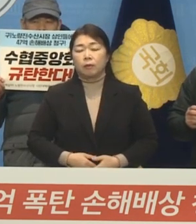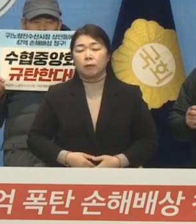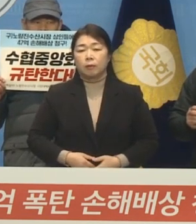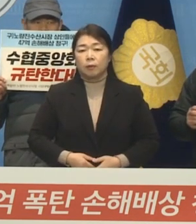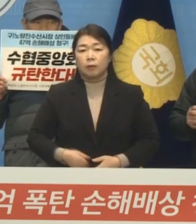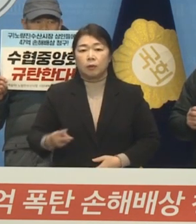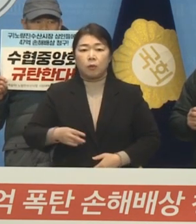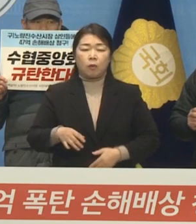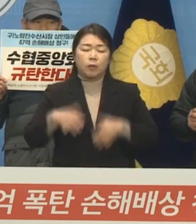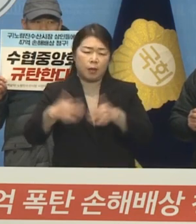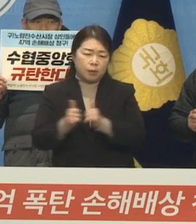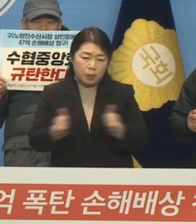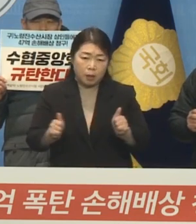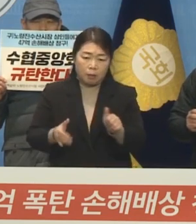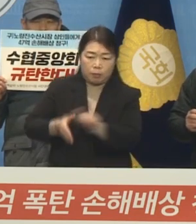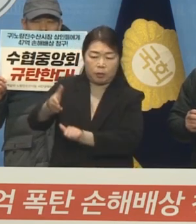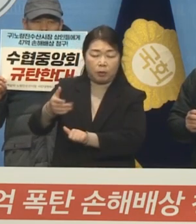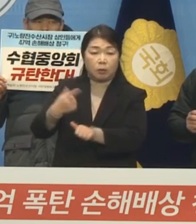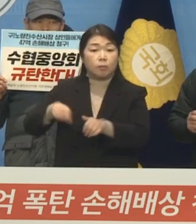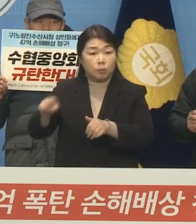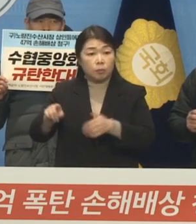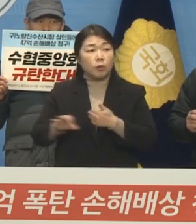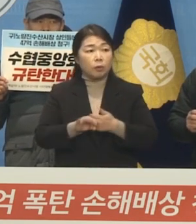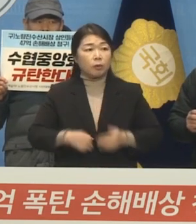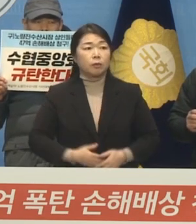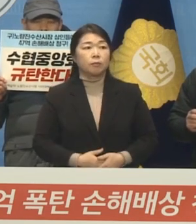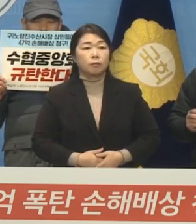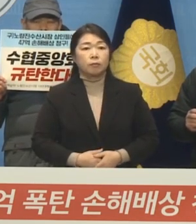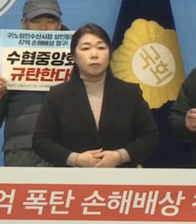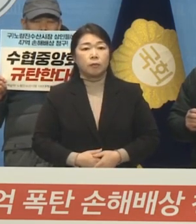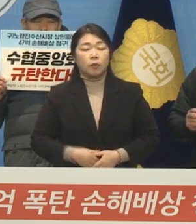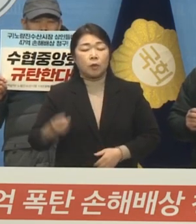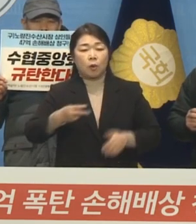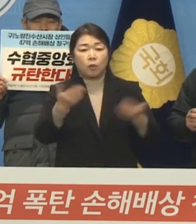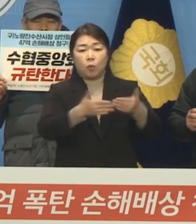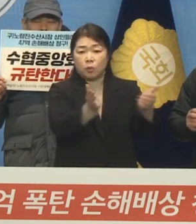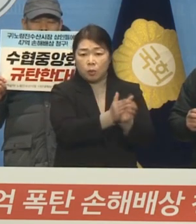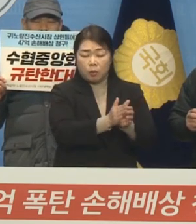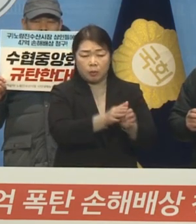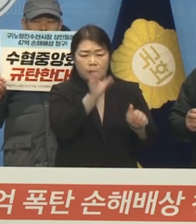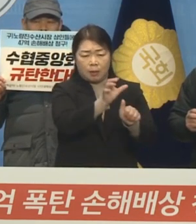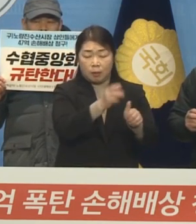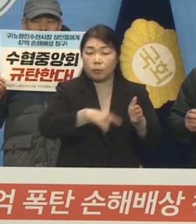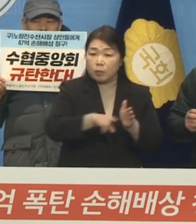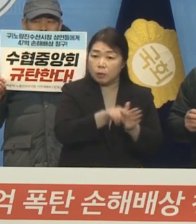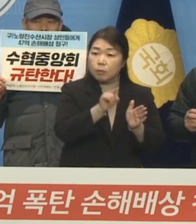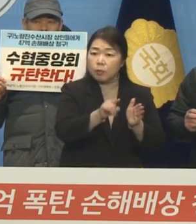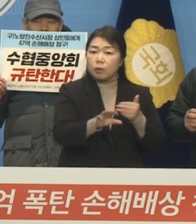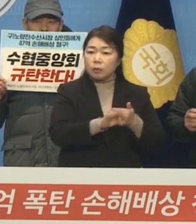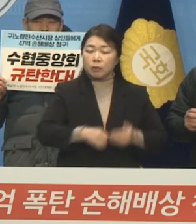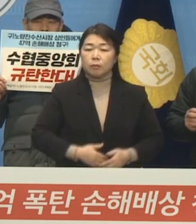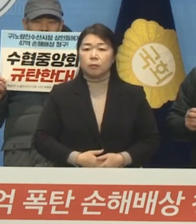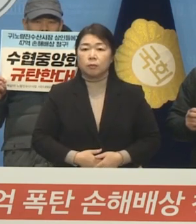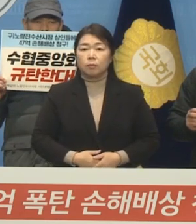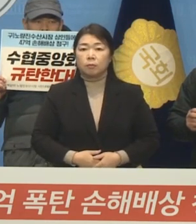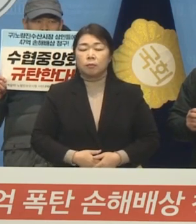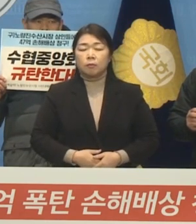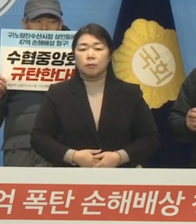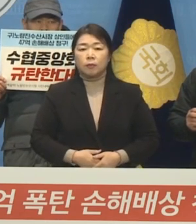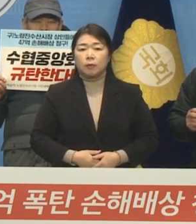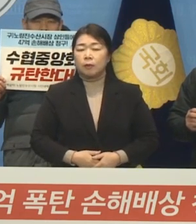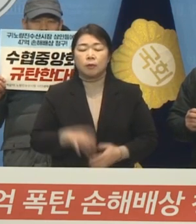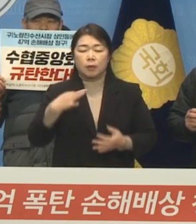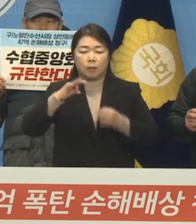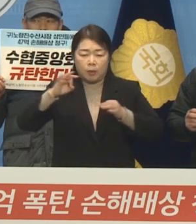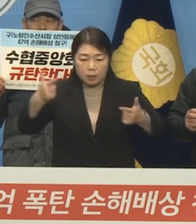이런 것을 겪으면서 저희 단체도 그런 걸 겪었습니다. 그러니까 법조인들이 나쁜 짓을 제일 많이 알지 않습니까? 그런